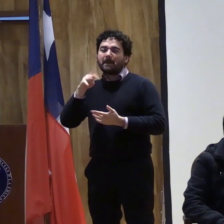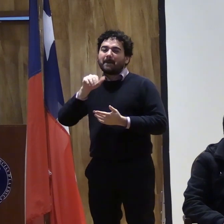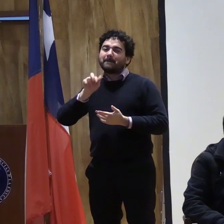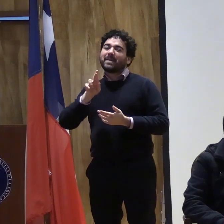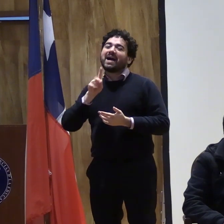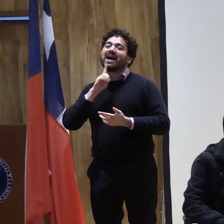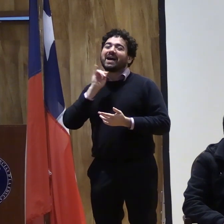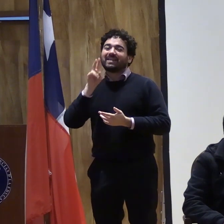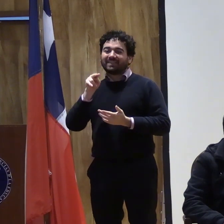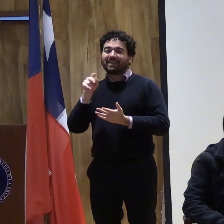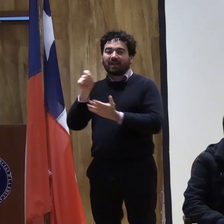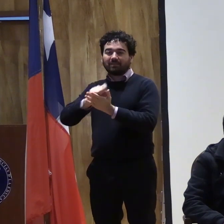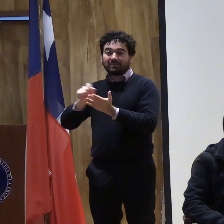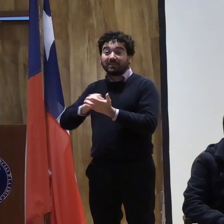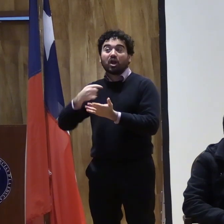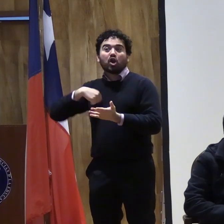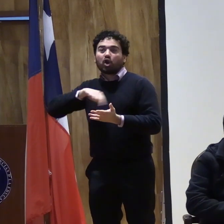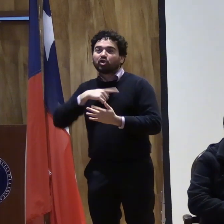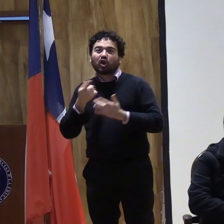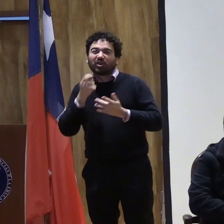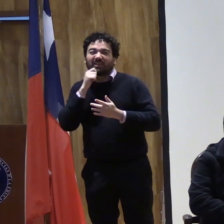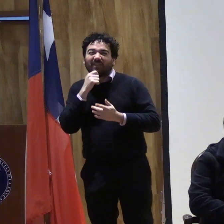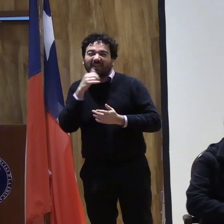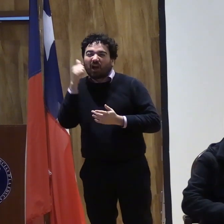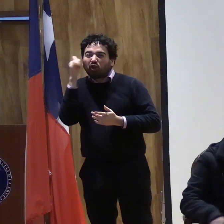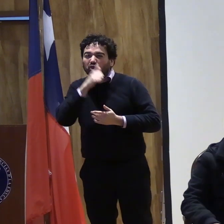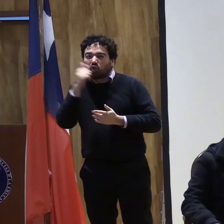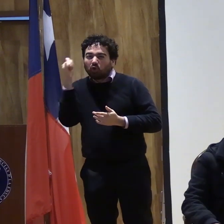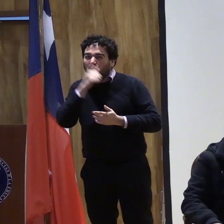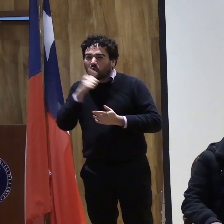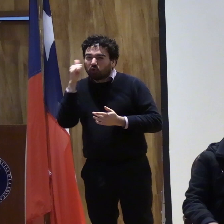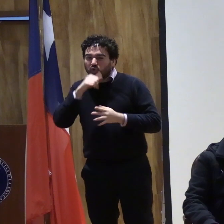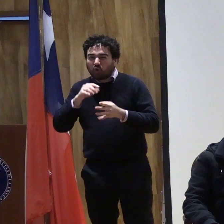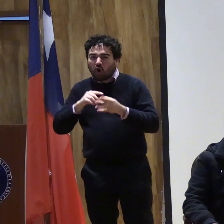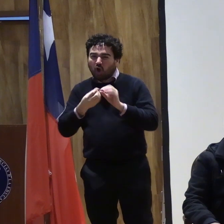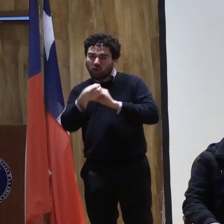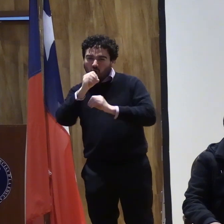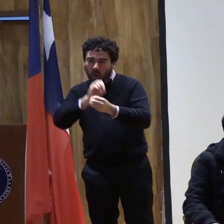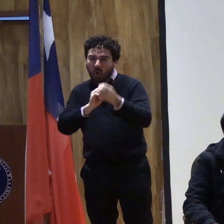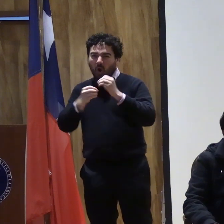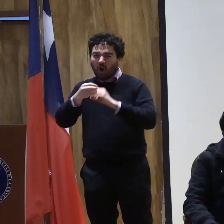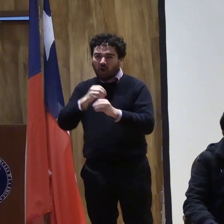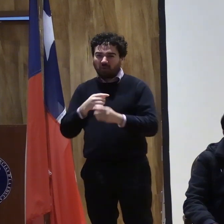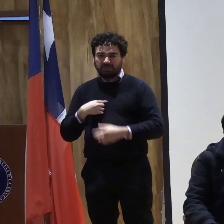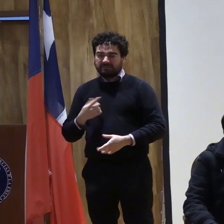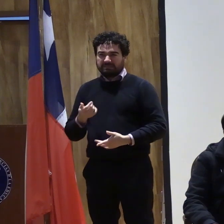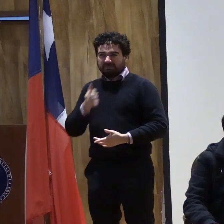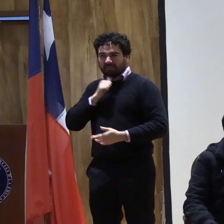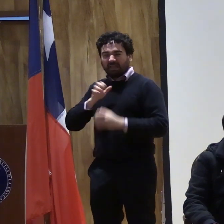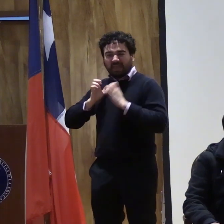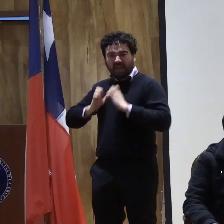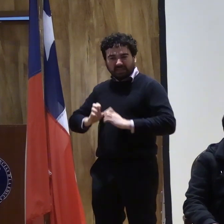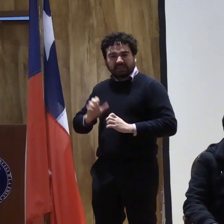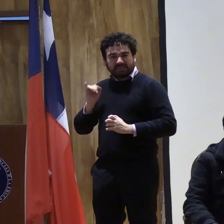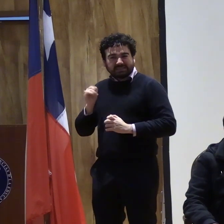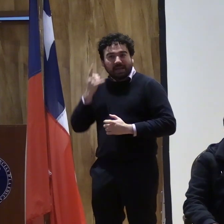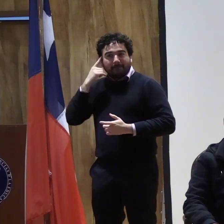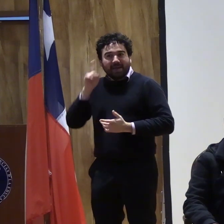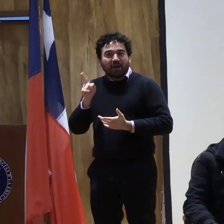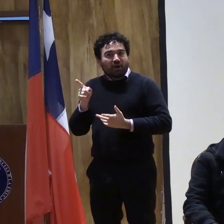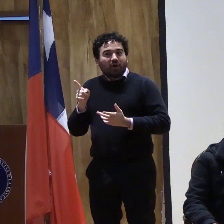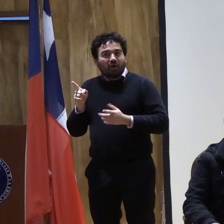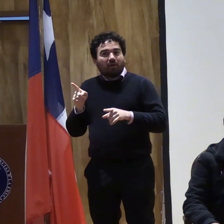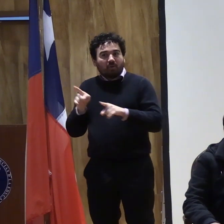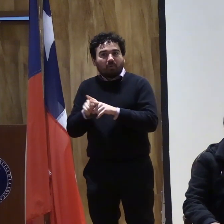somos contaminación nuclear. Bueno, me parece bien poco poética la cosa. Y yo creo que en realidad las